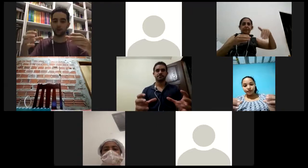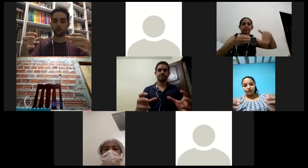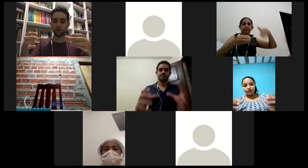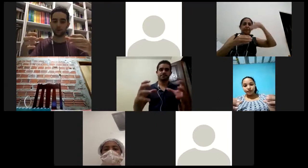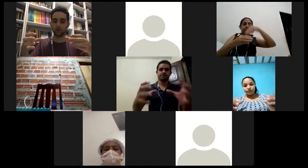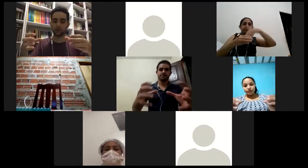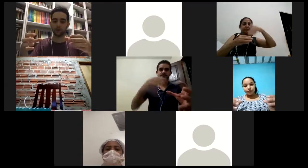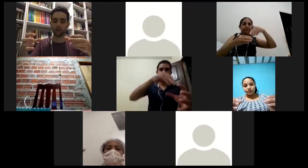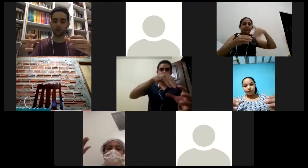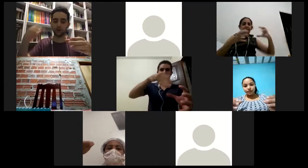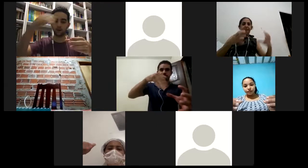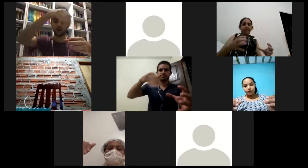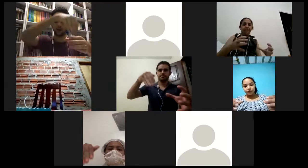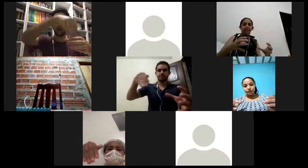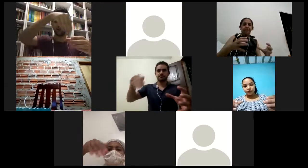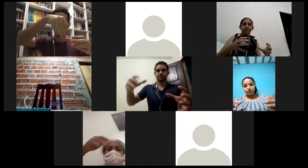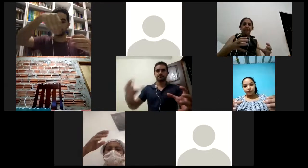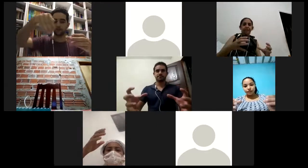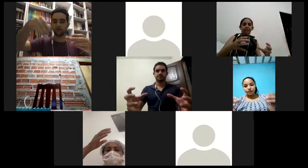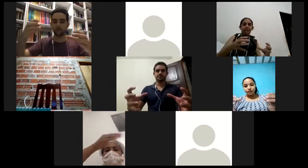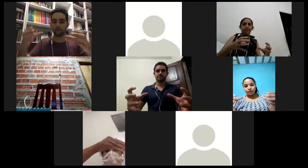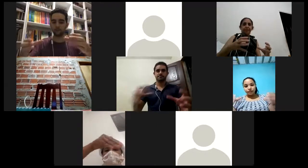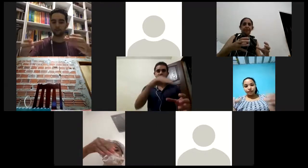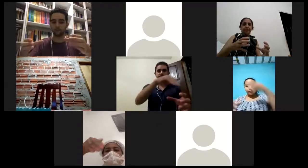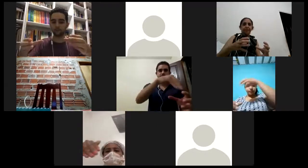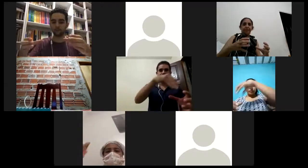mamão e volto para a posição inicial.